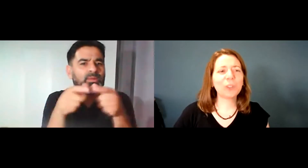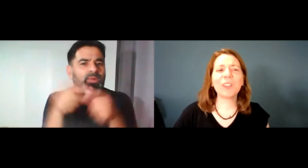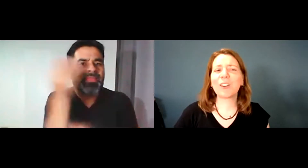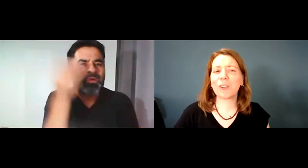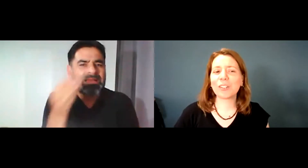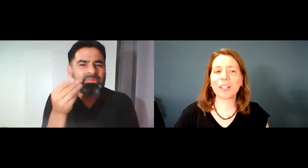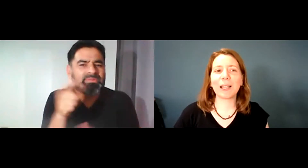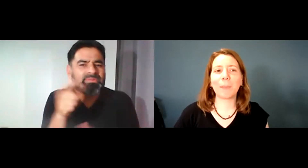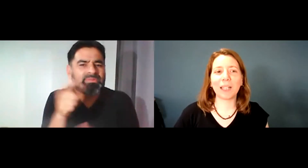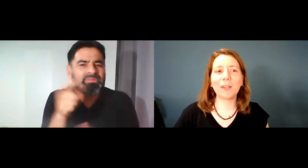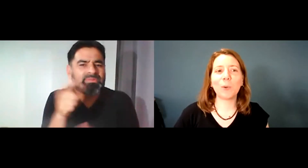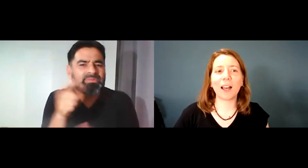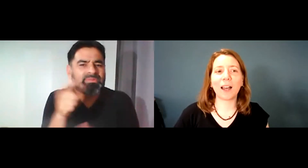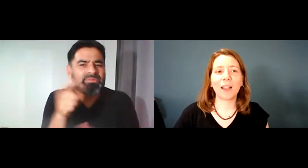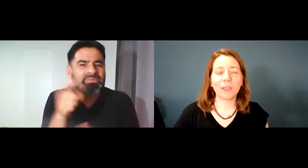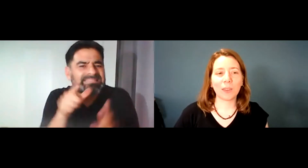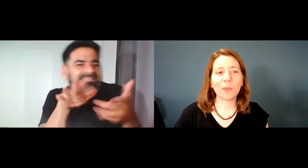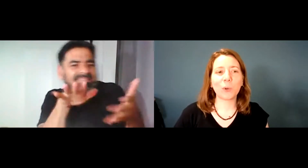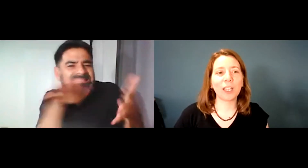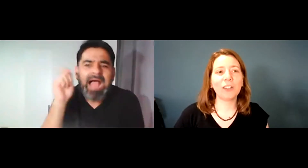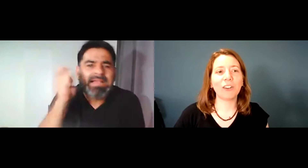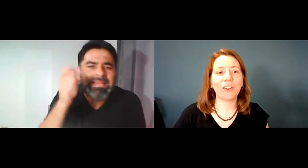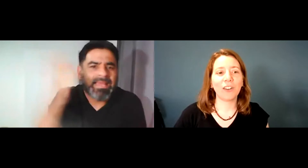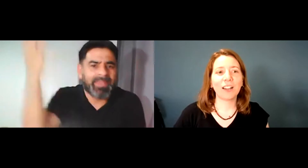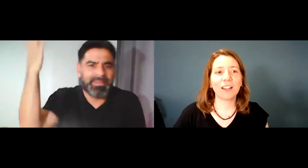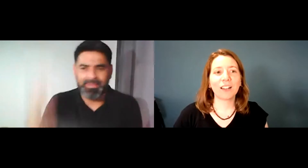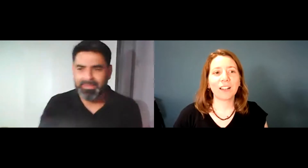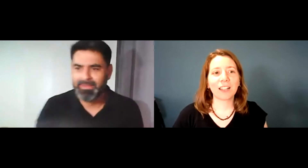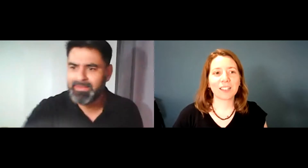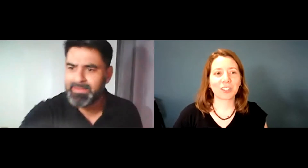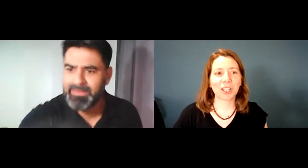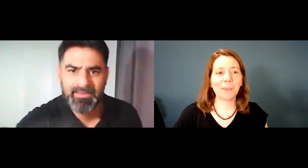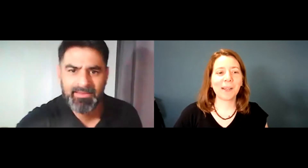¿Ustedes conocen la película de dibujito que se llama?